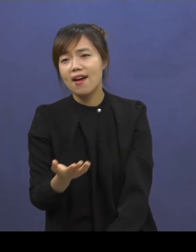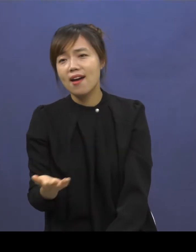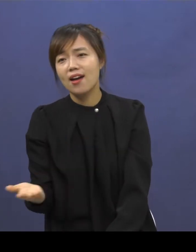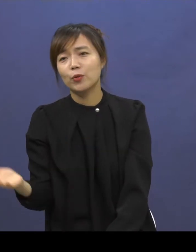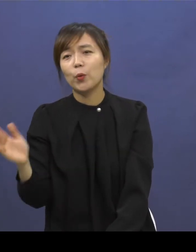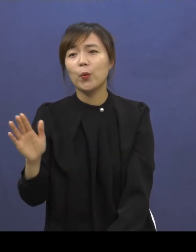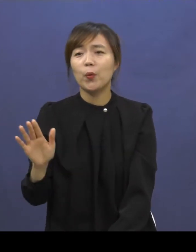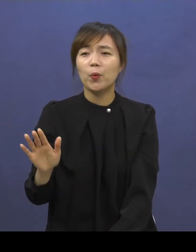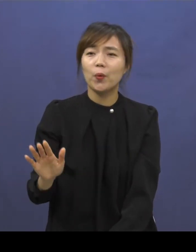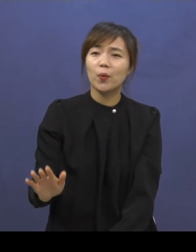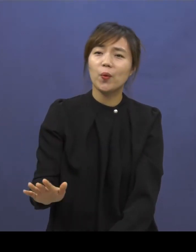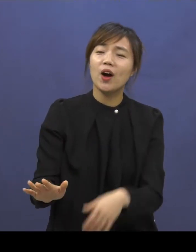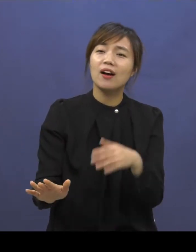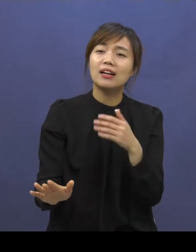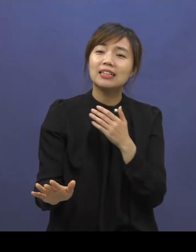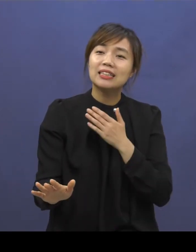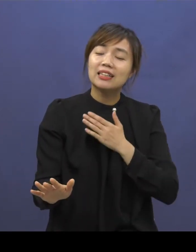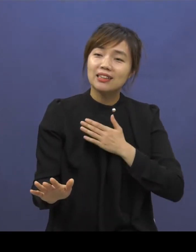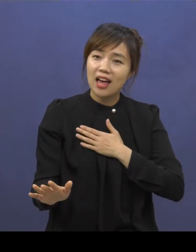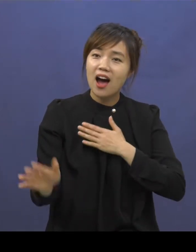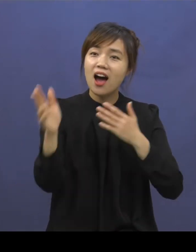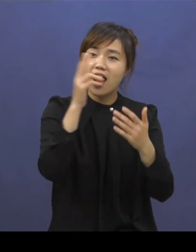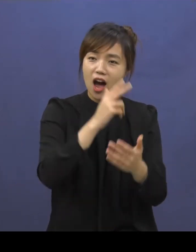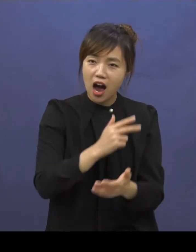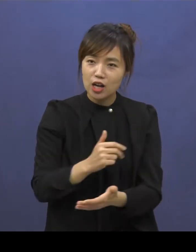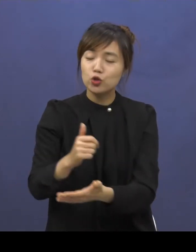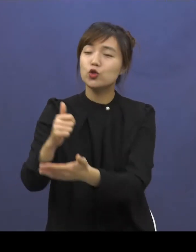험해도 나